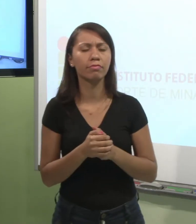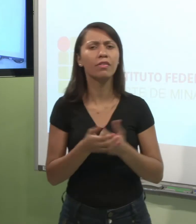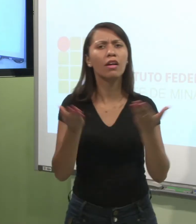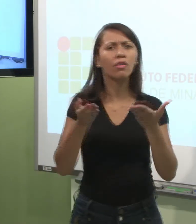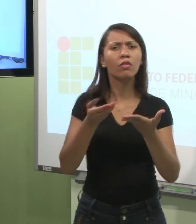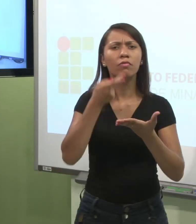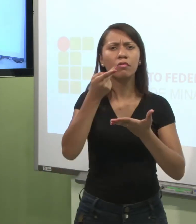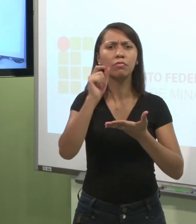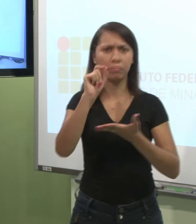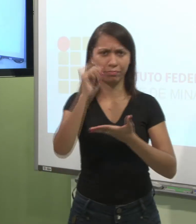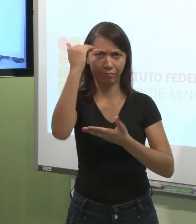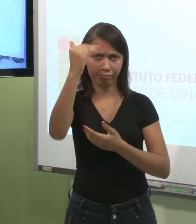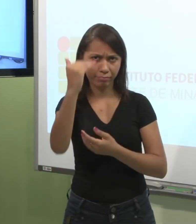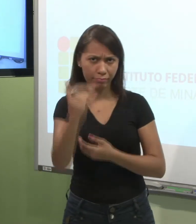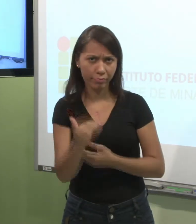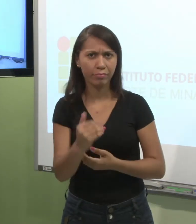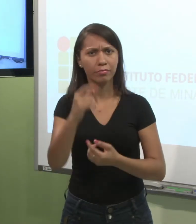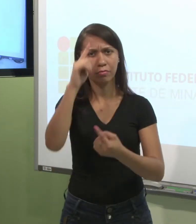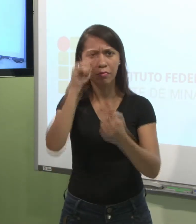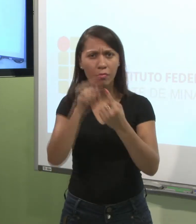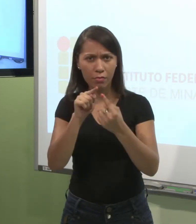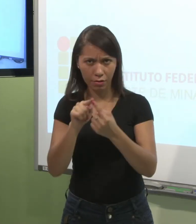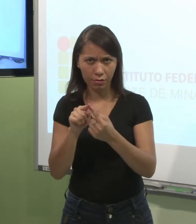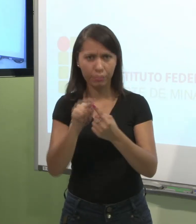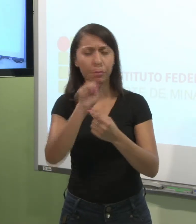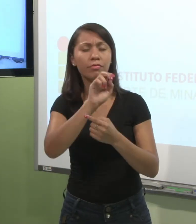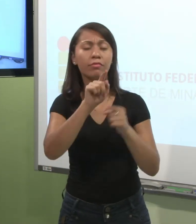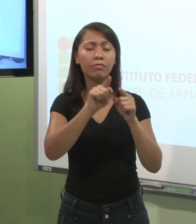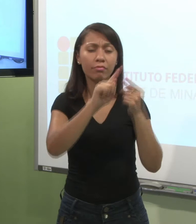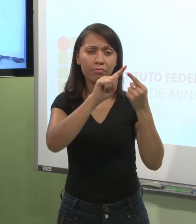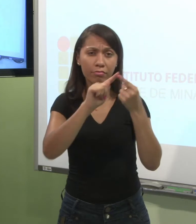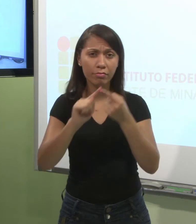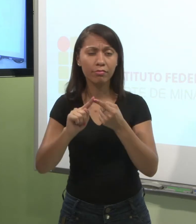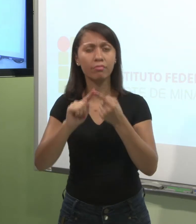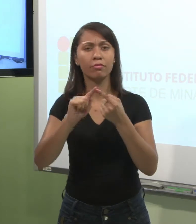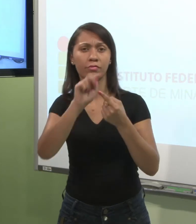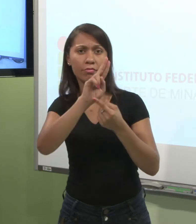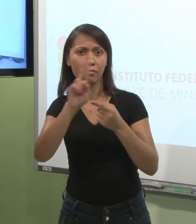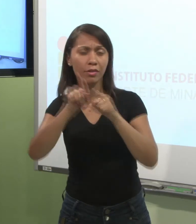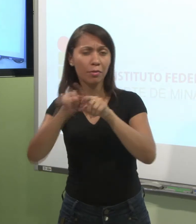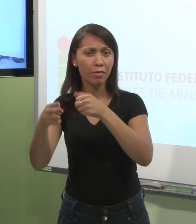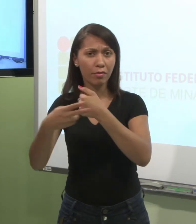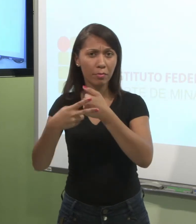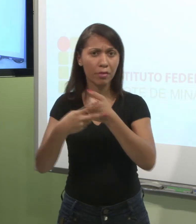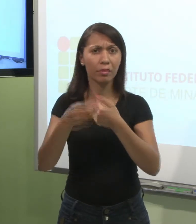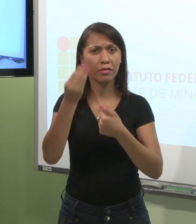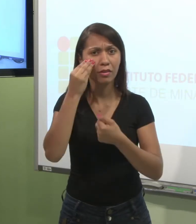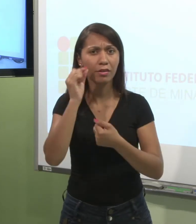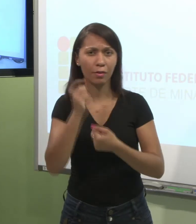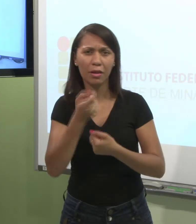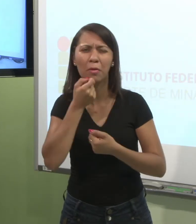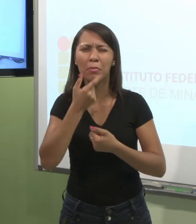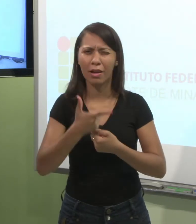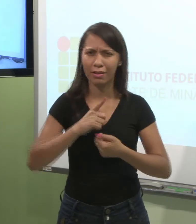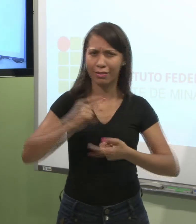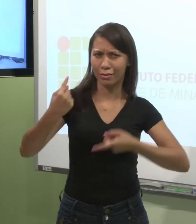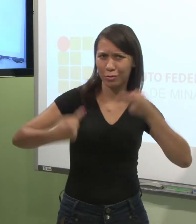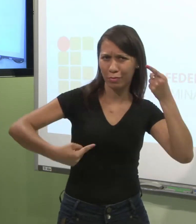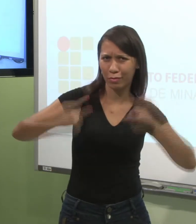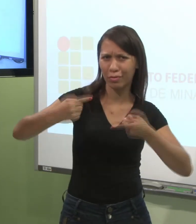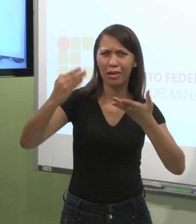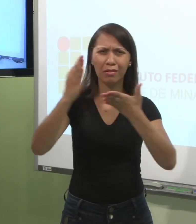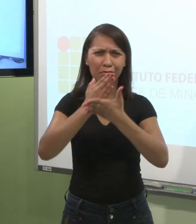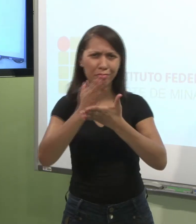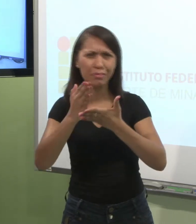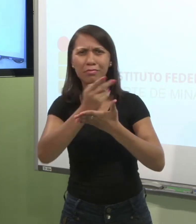Agora, vamos passar para as noções de concordância verbal e nominal. E eu já quero começar essa parte descontraindo, com uma piadinha de político que